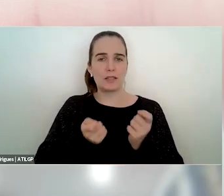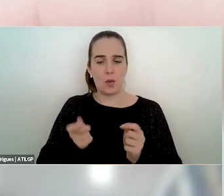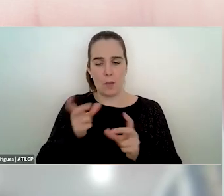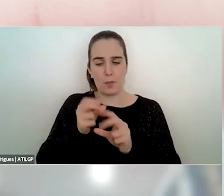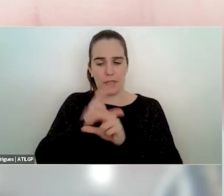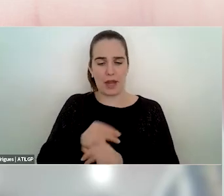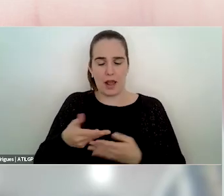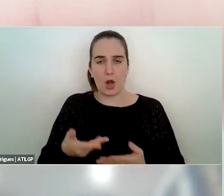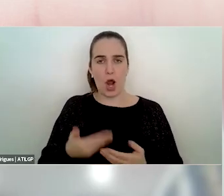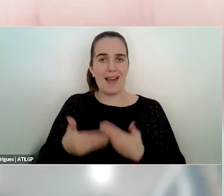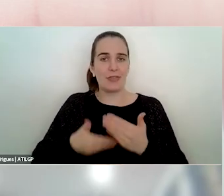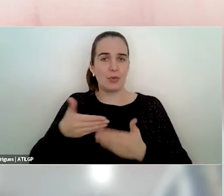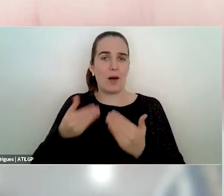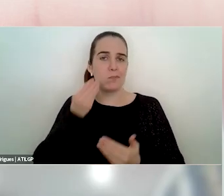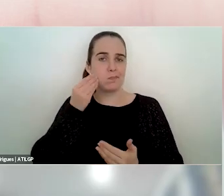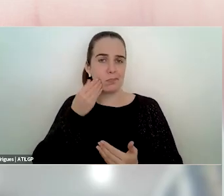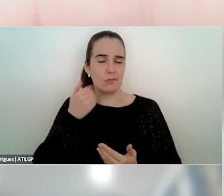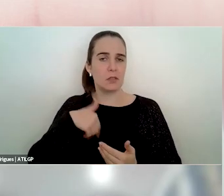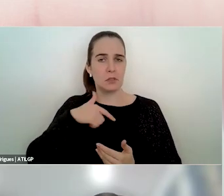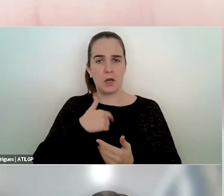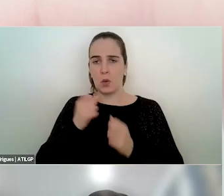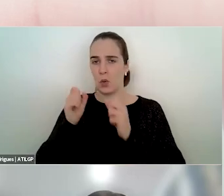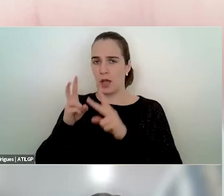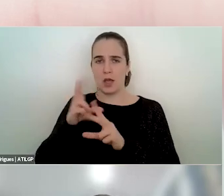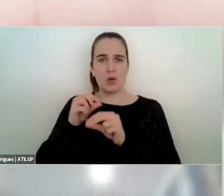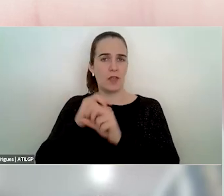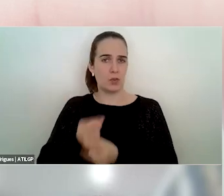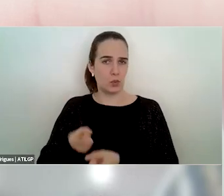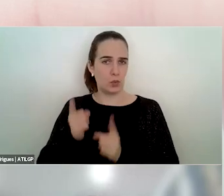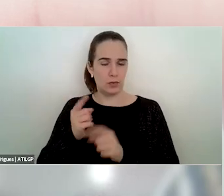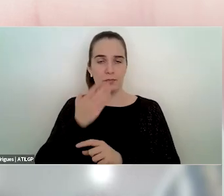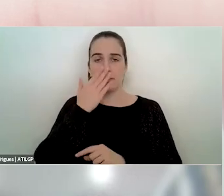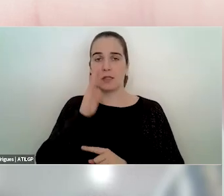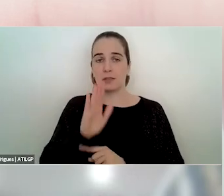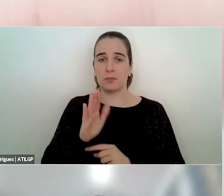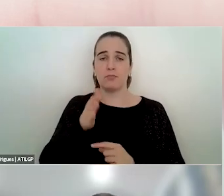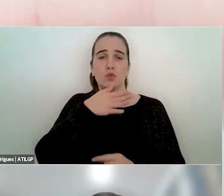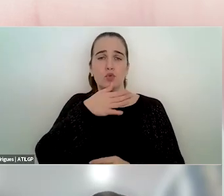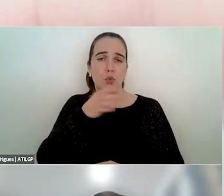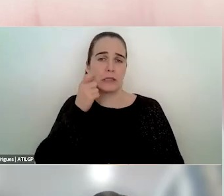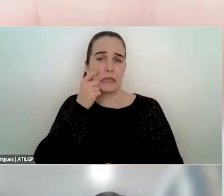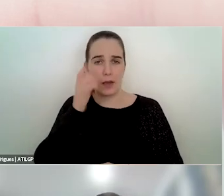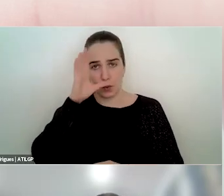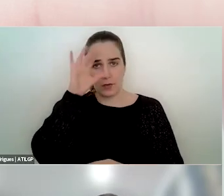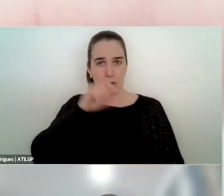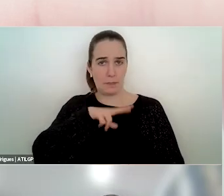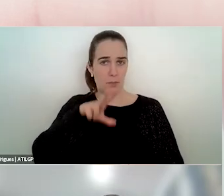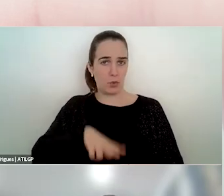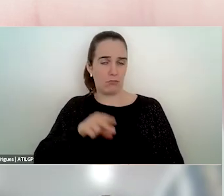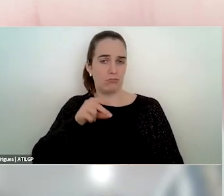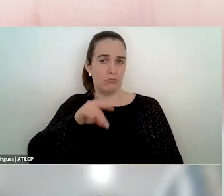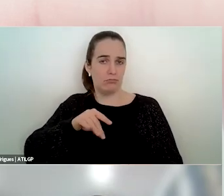os discursos dos governos, incluindo o discurso daquilo que têm sido os governos em Portugal,